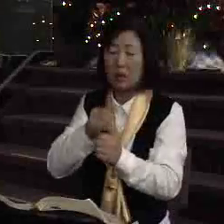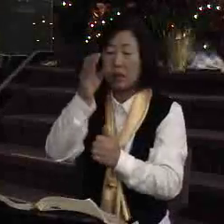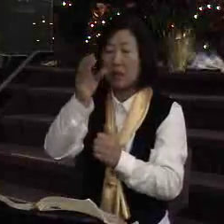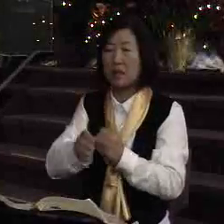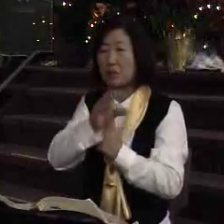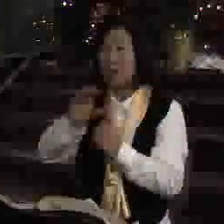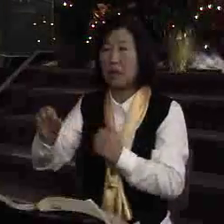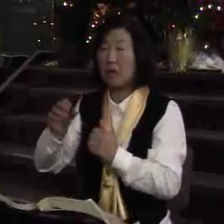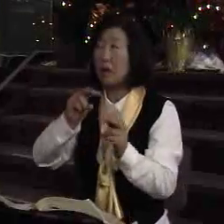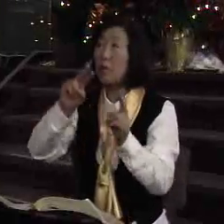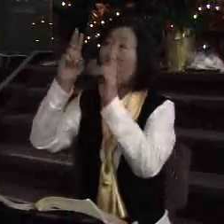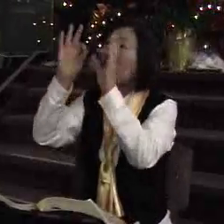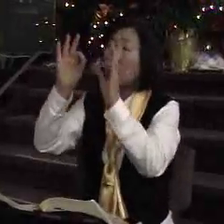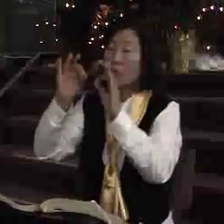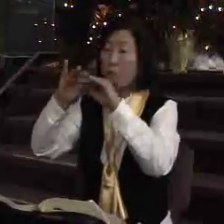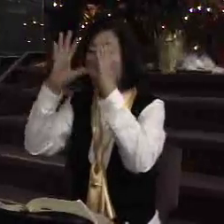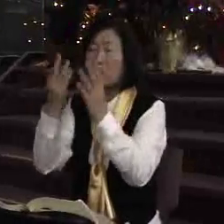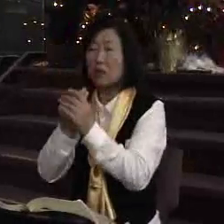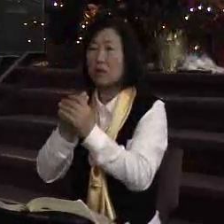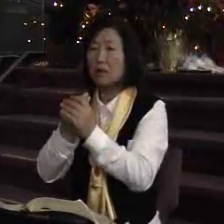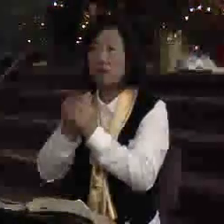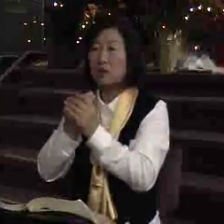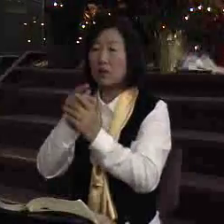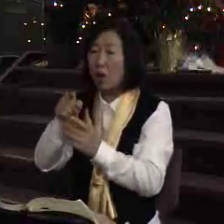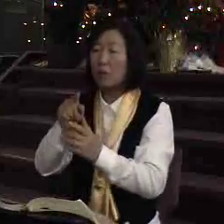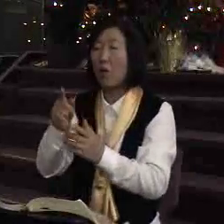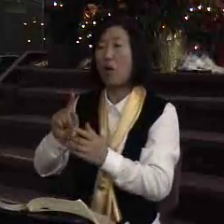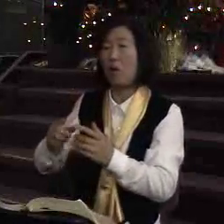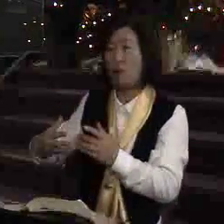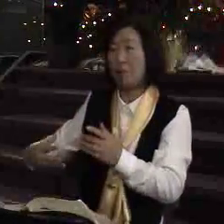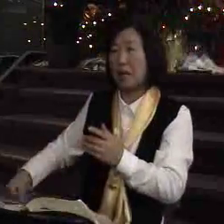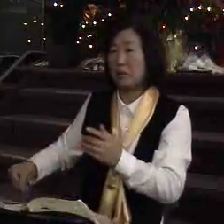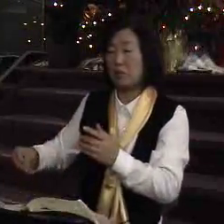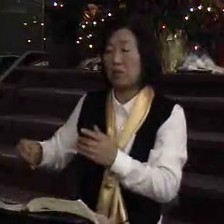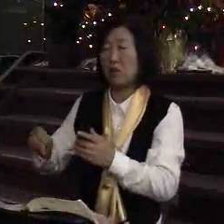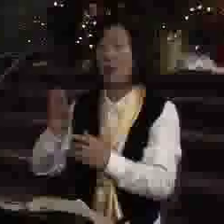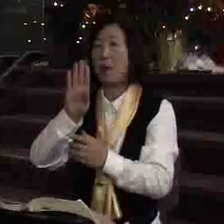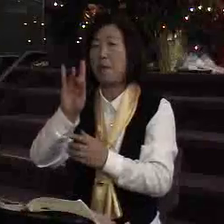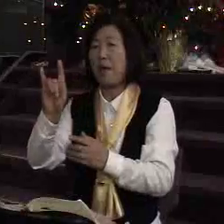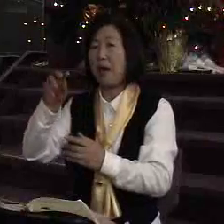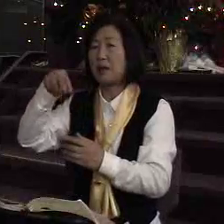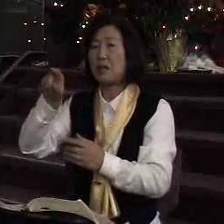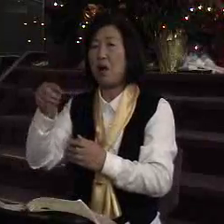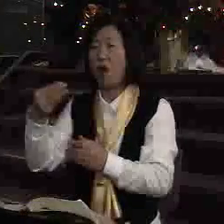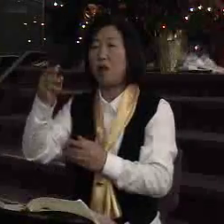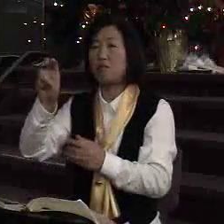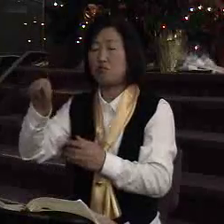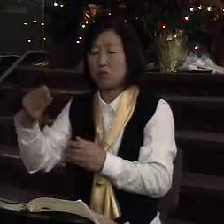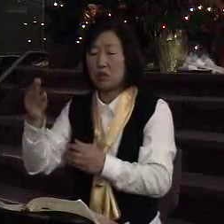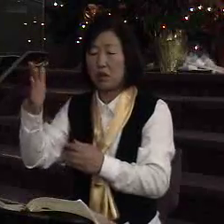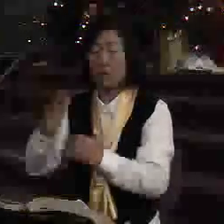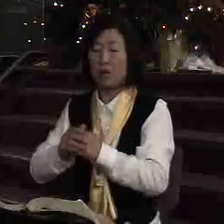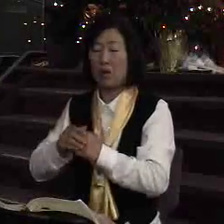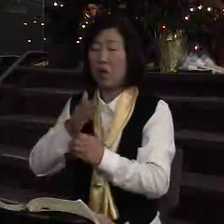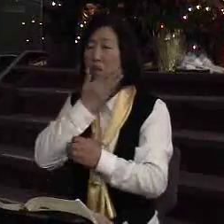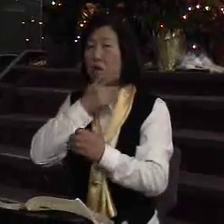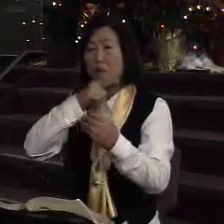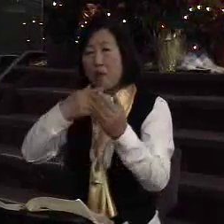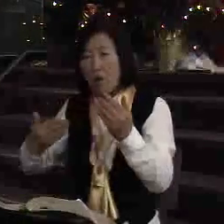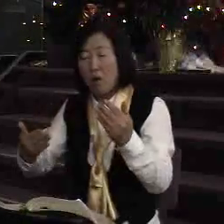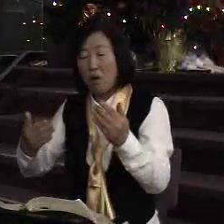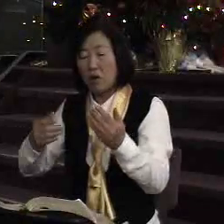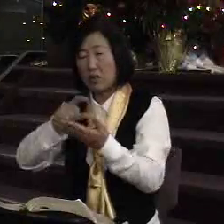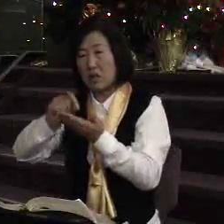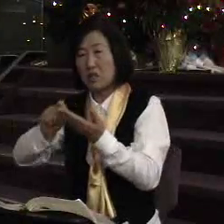십자가를 바라보는 순간 그 모든 것이 배설물이구나. 하나님의 약속뿐이 없구나. 보혈로 쓰여진 말씀뿐이